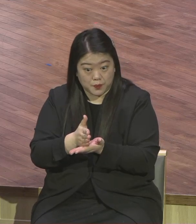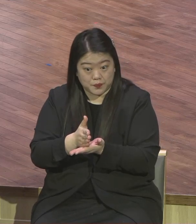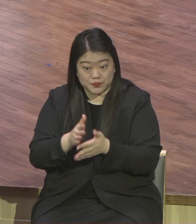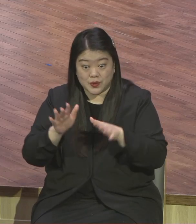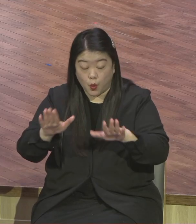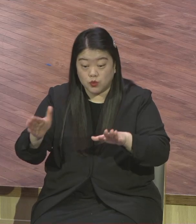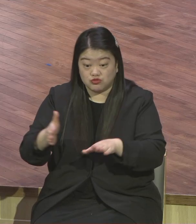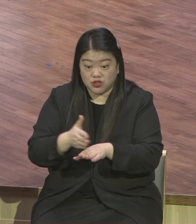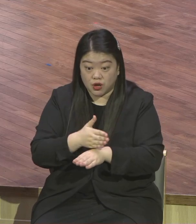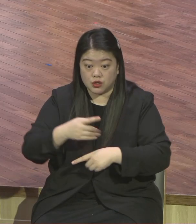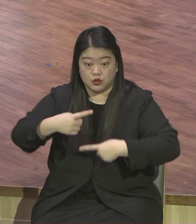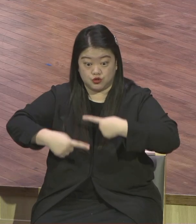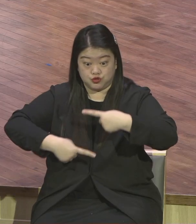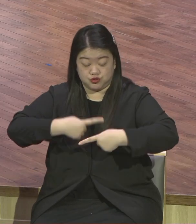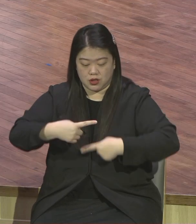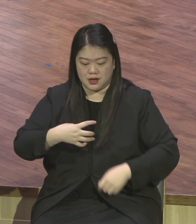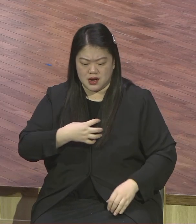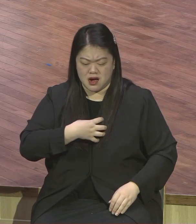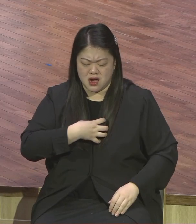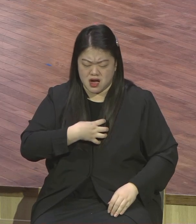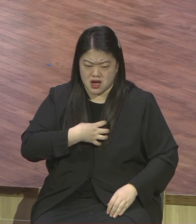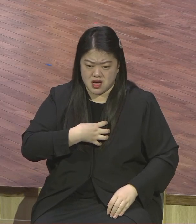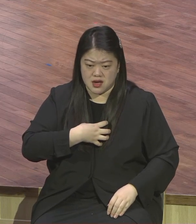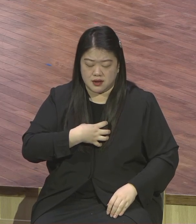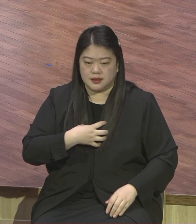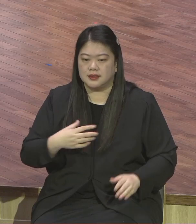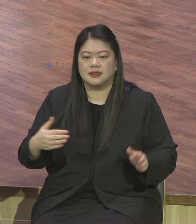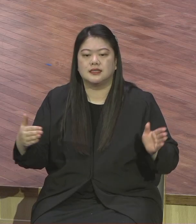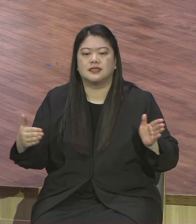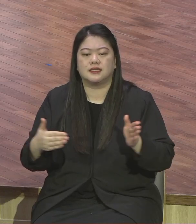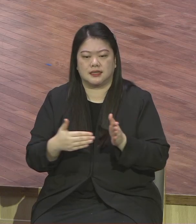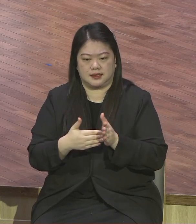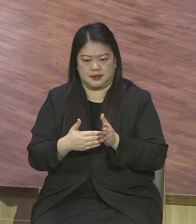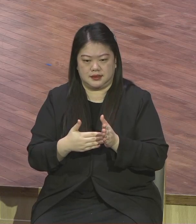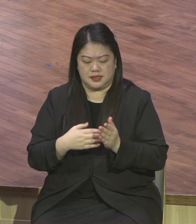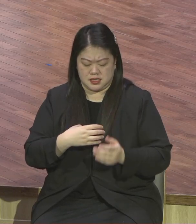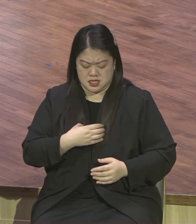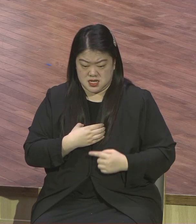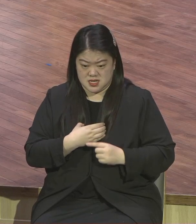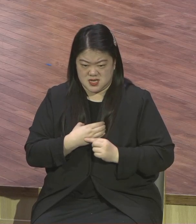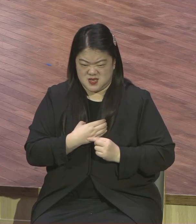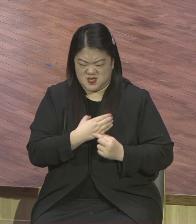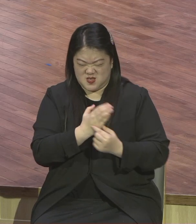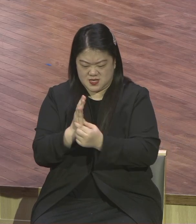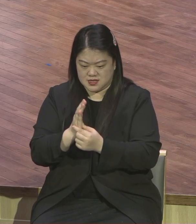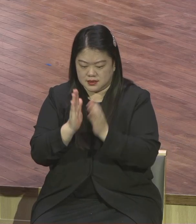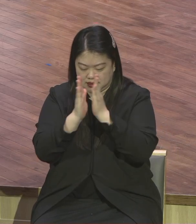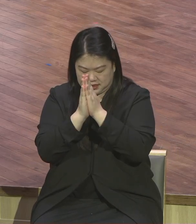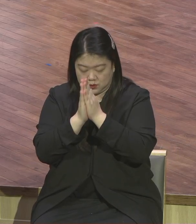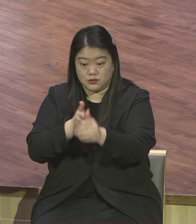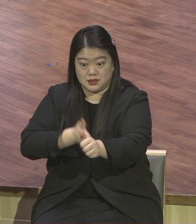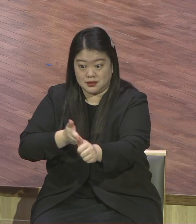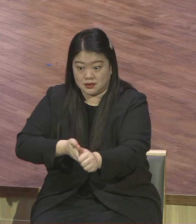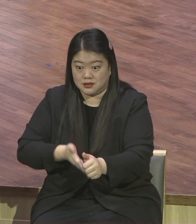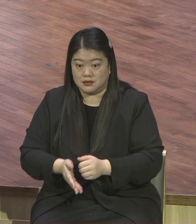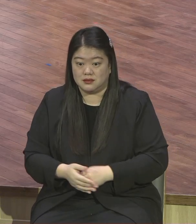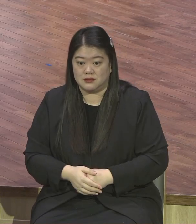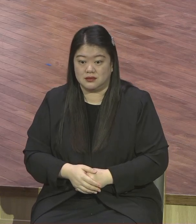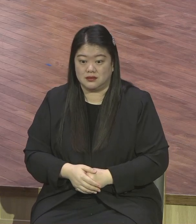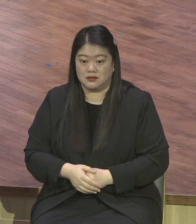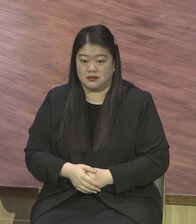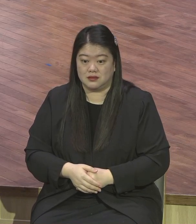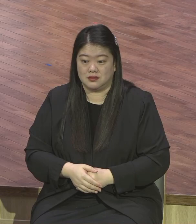입에서 염려 걱정하지 마시고 기대하시기 바랍니다. 가족들에게 말하세요. 이 어려운 문제